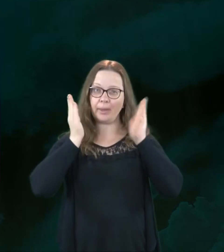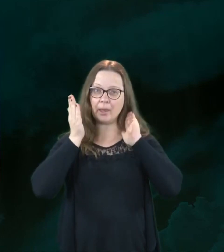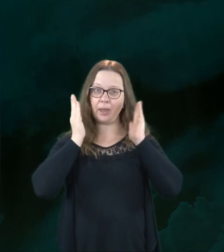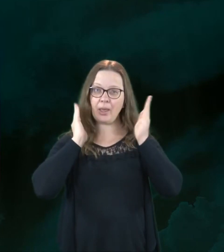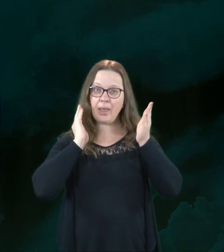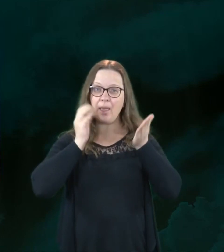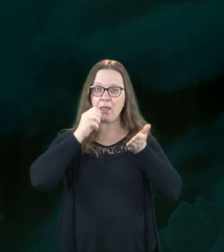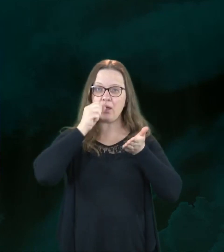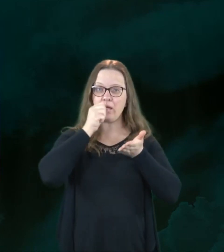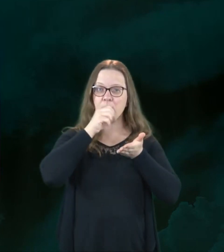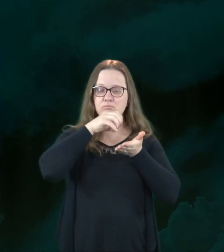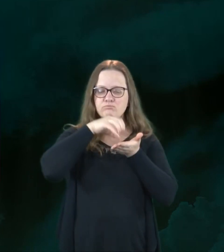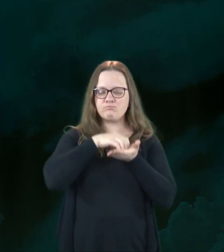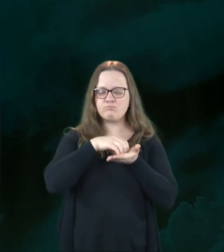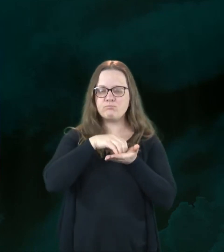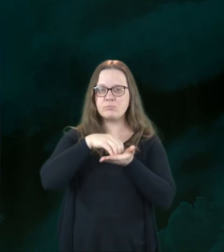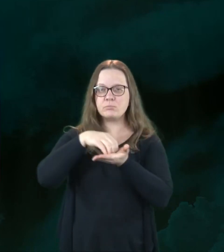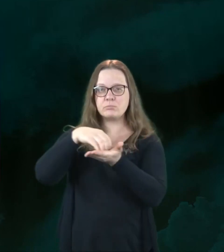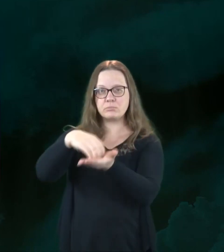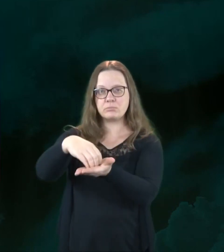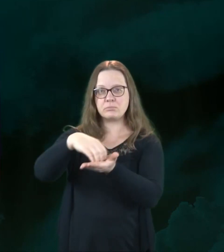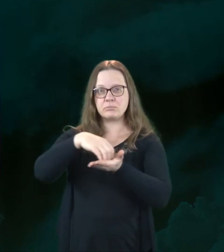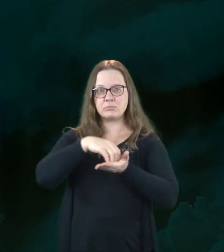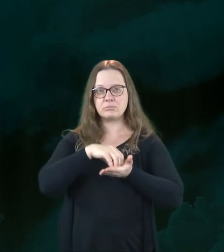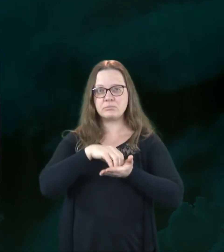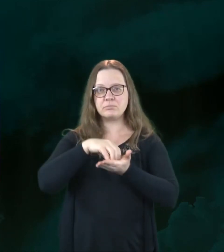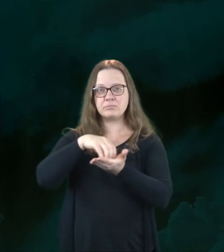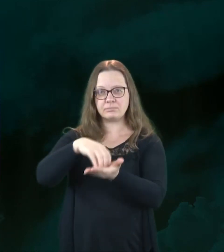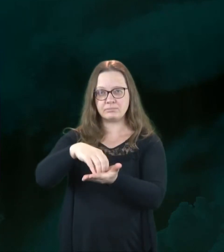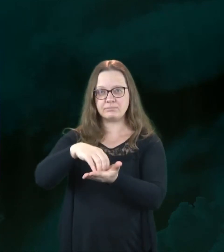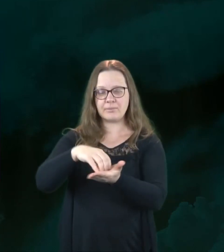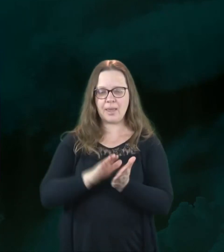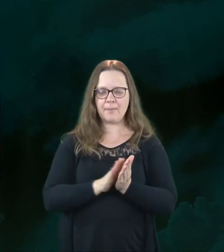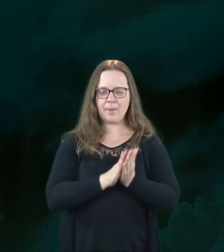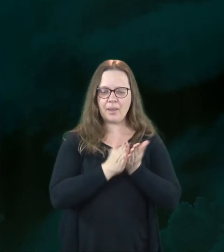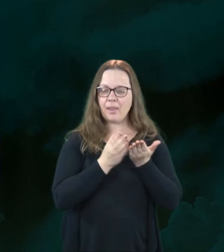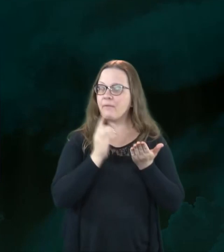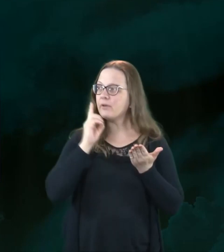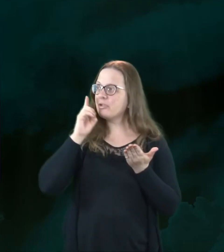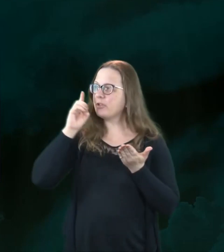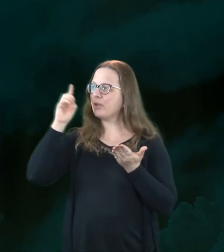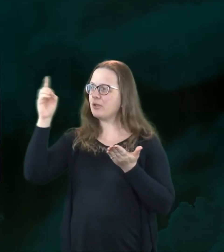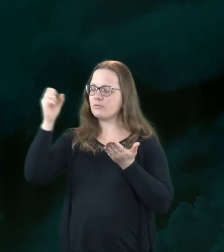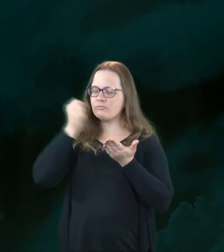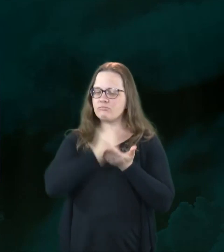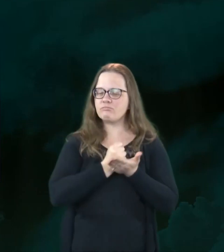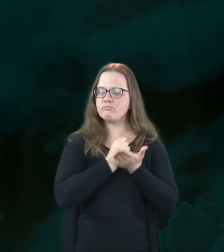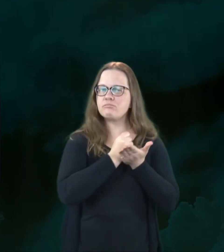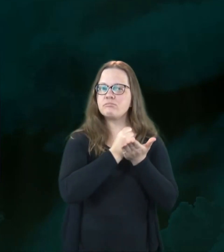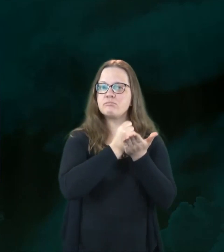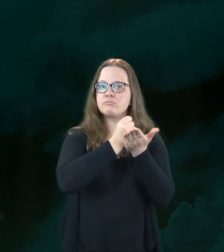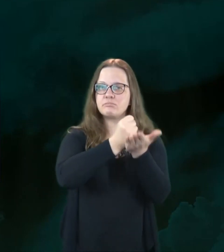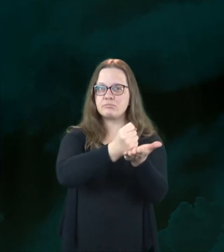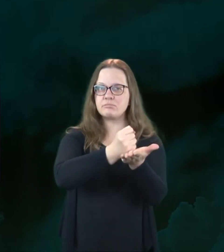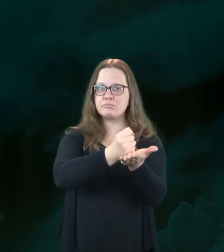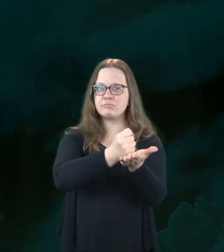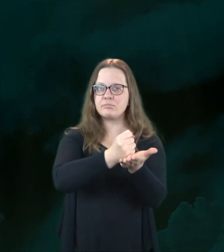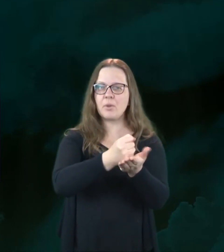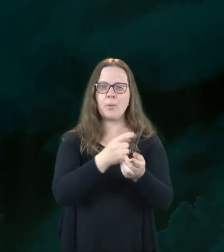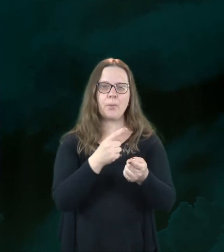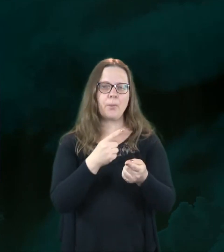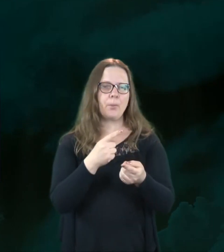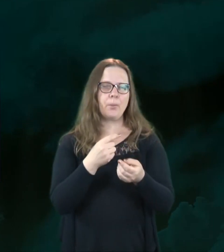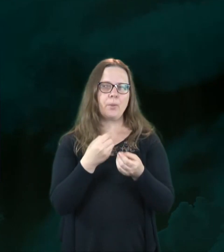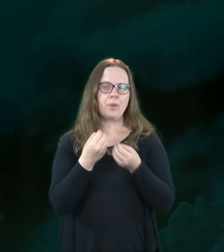um transportador. A palavra traz a fé para dentro de nós.